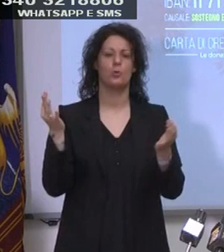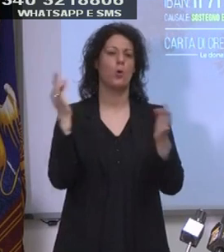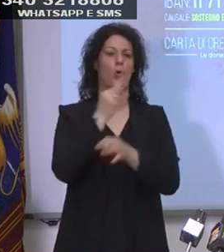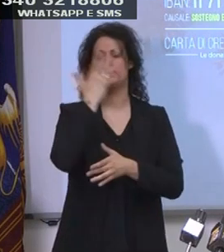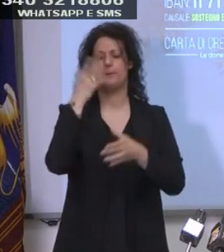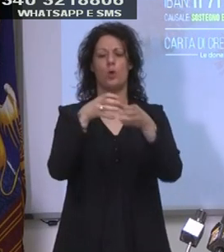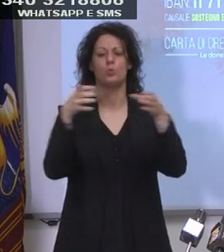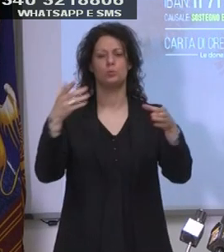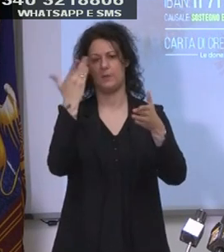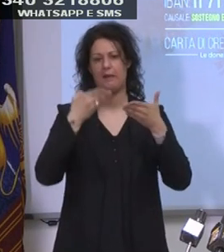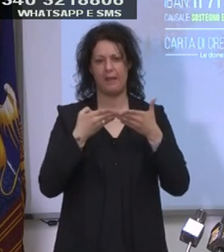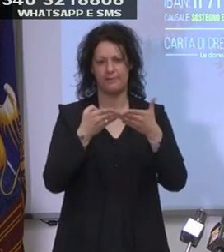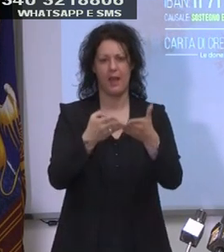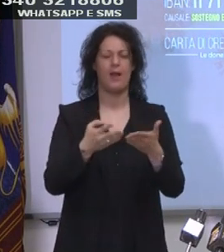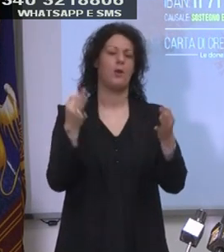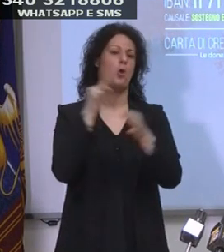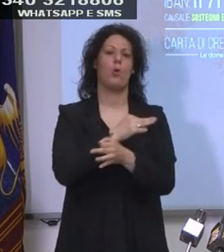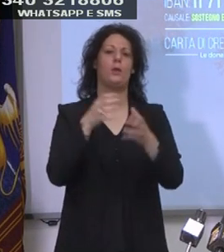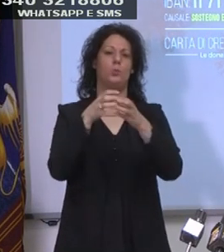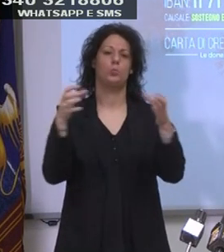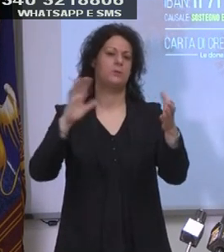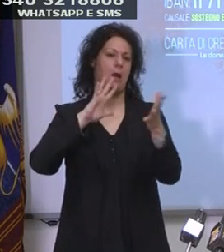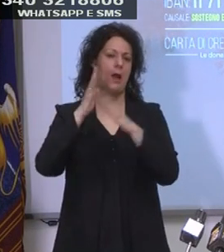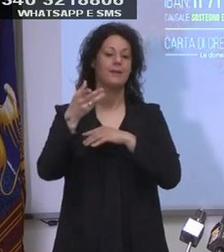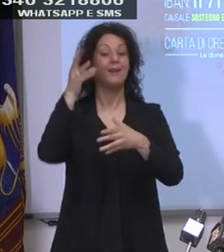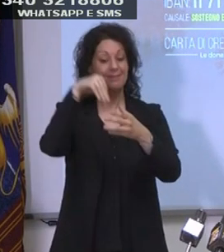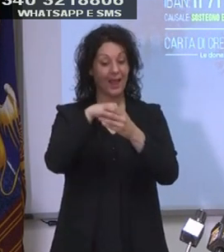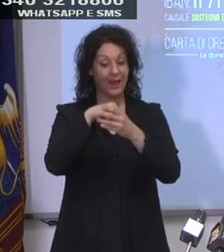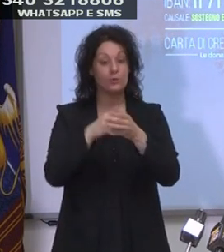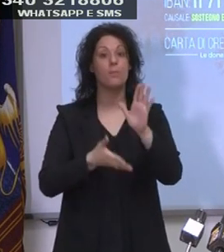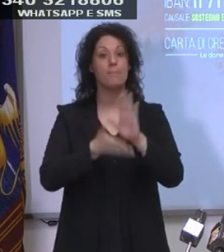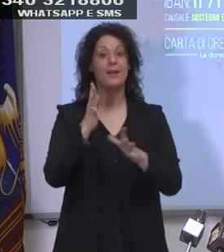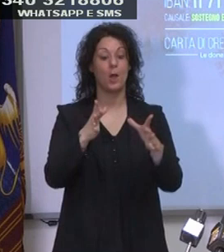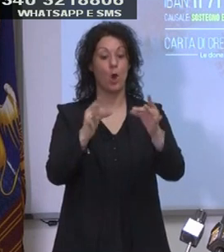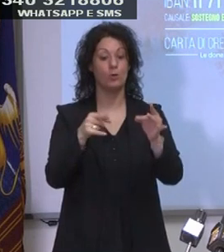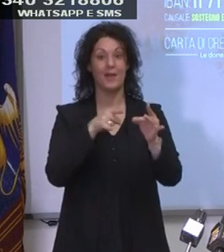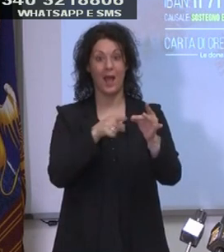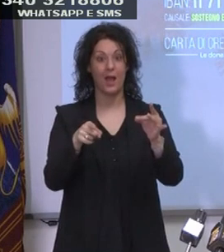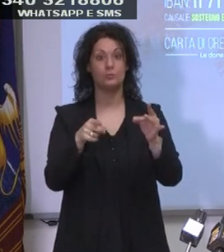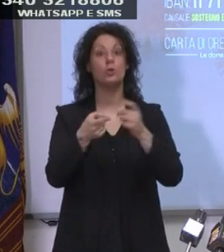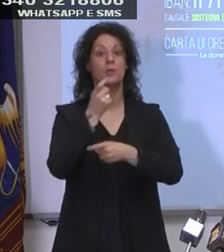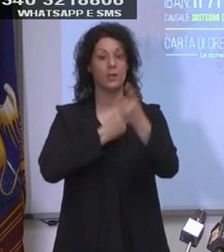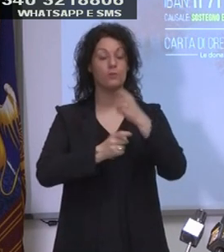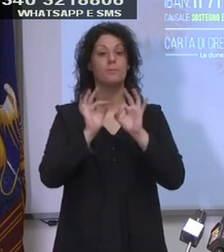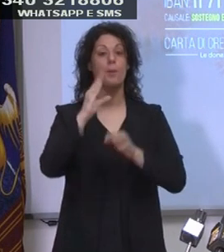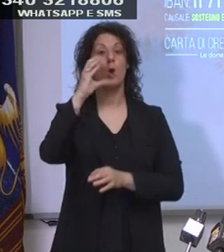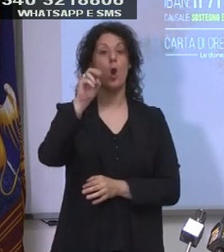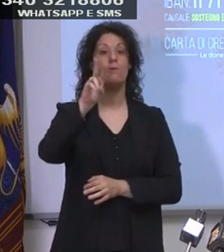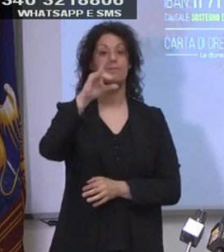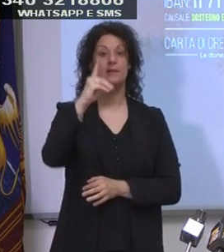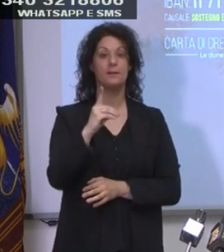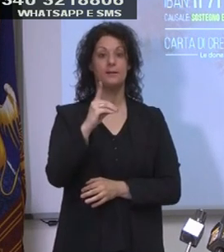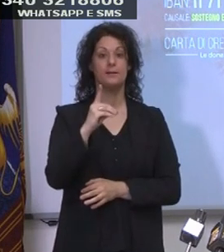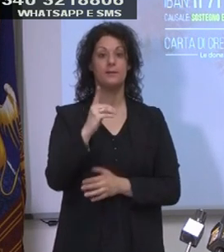un'industria navale piuttosto che altro che c'è un contagio da Covid, capite che non è il rischio professionale, nel senso che